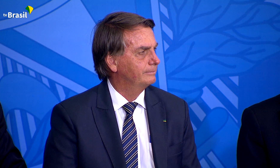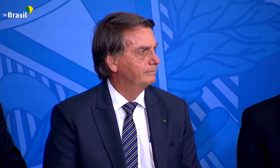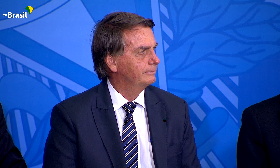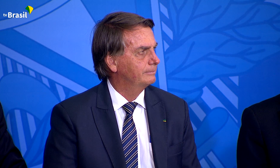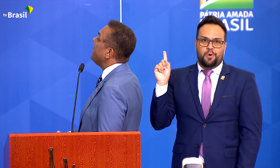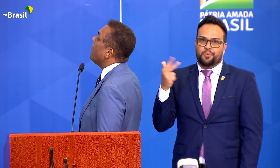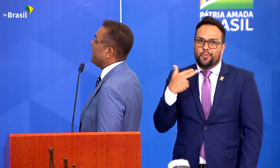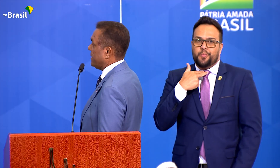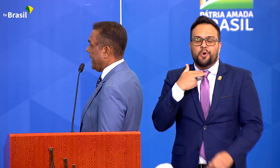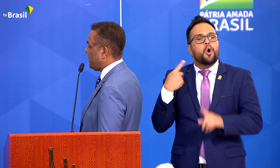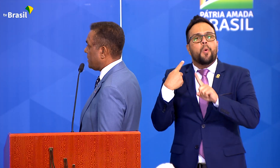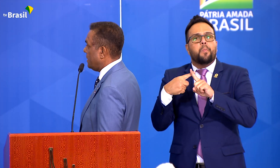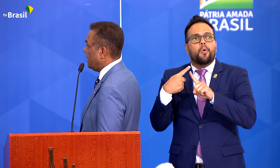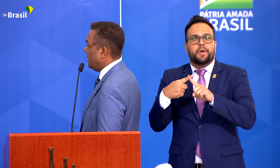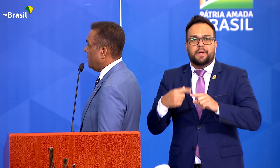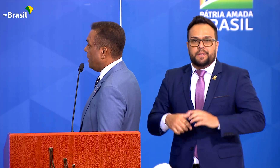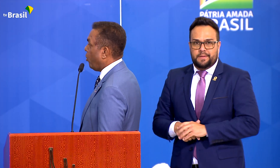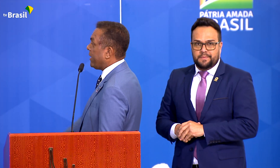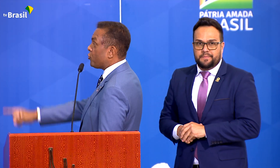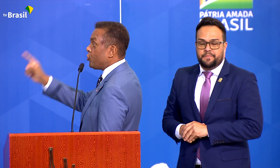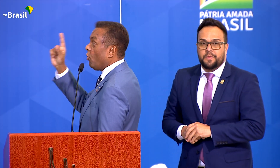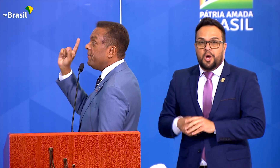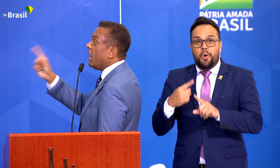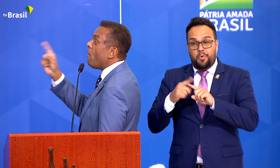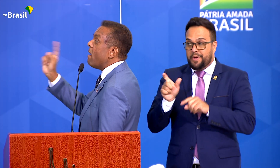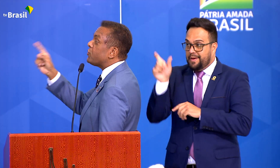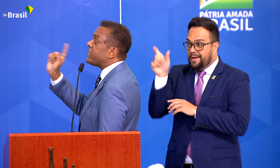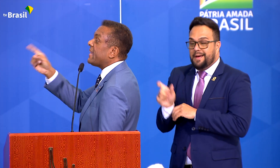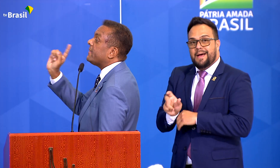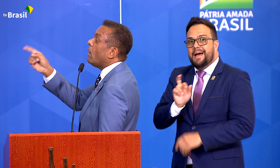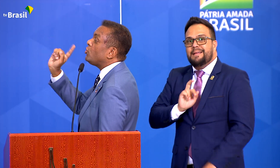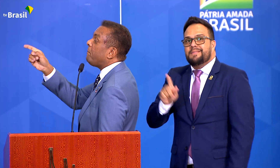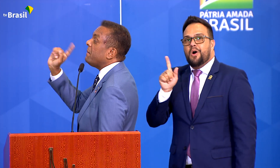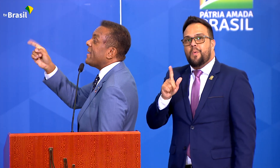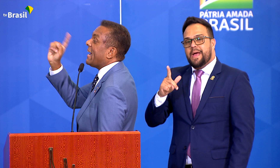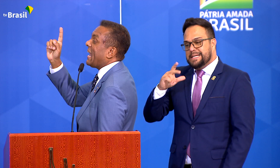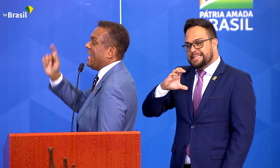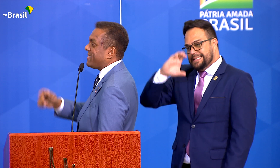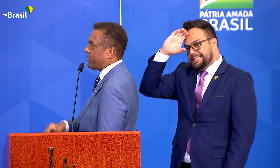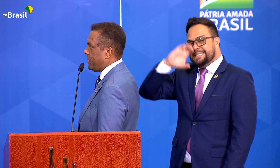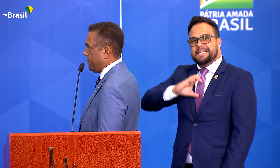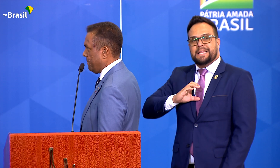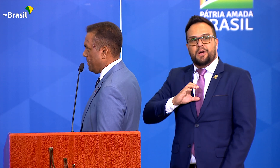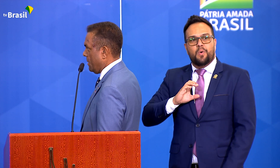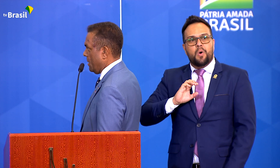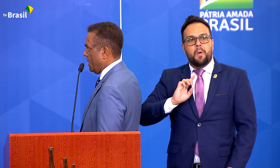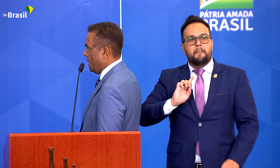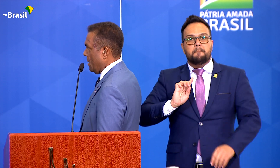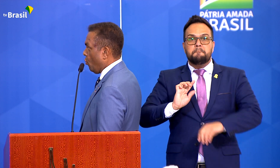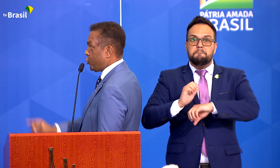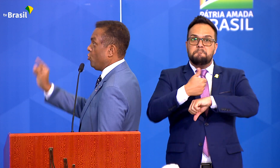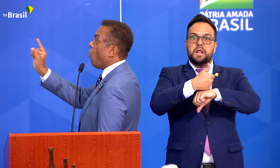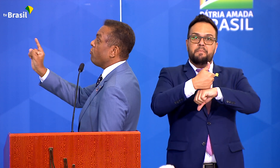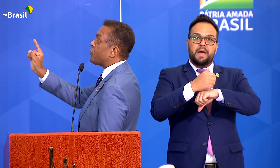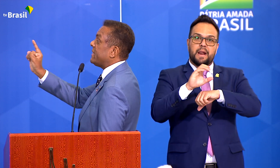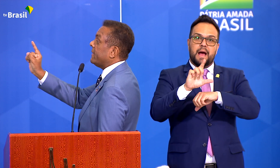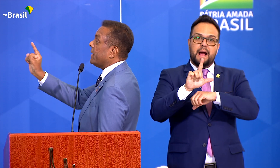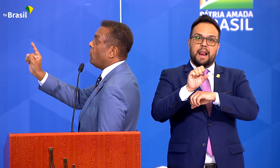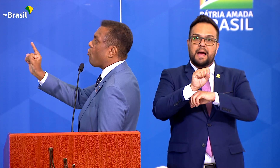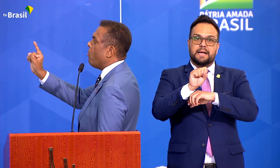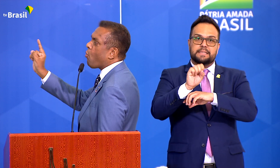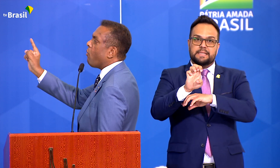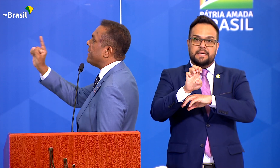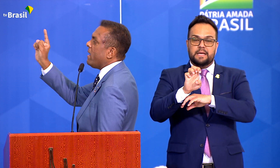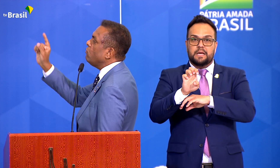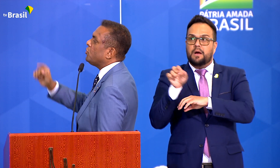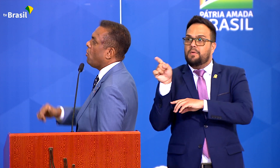eu fico por que não Presidente porque o Senhor não é um cidadão de primeira classe se o senhor